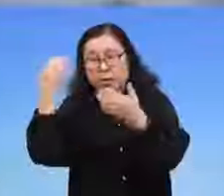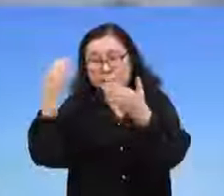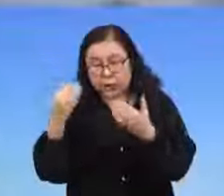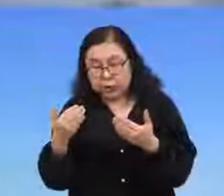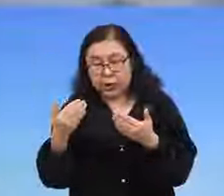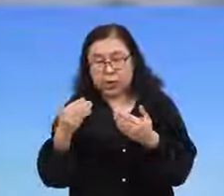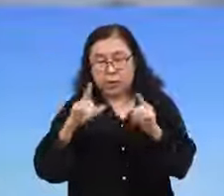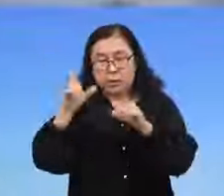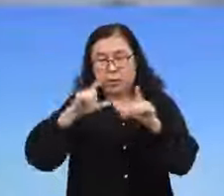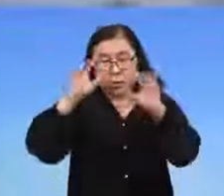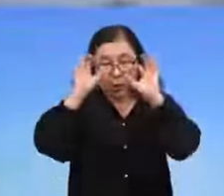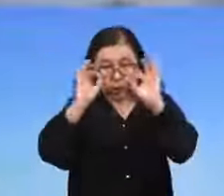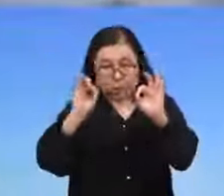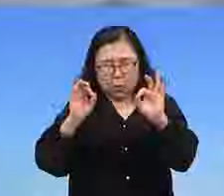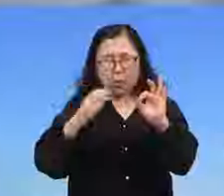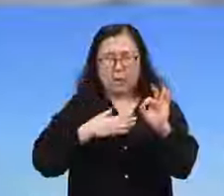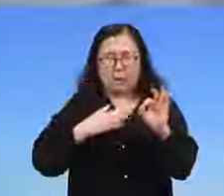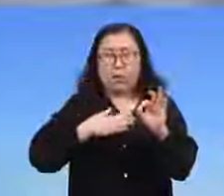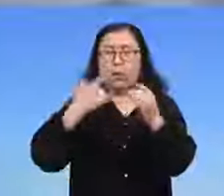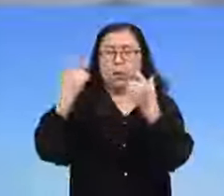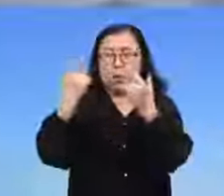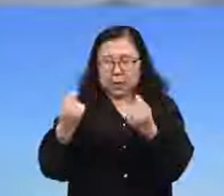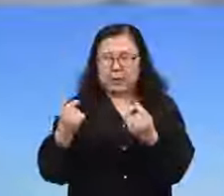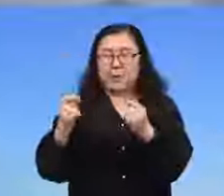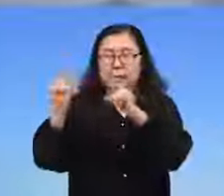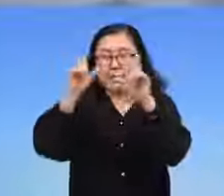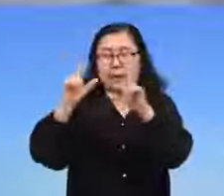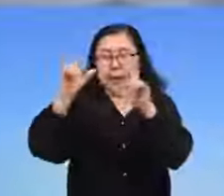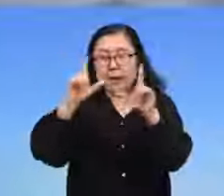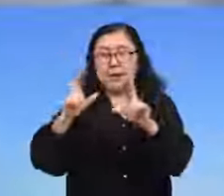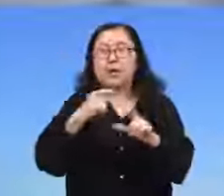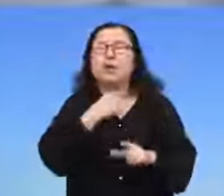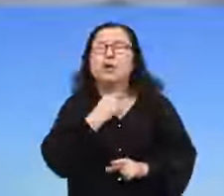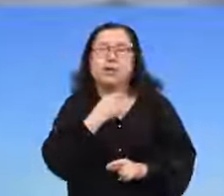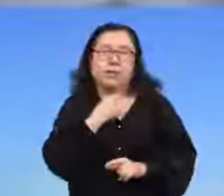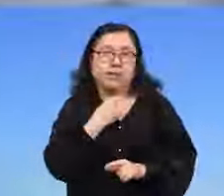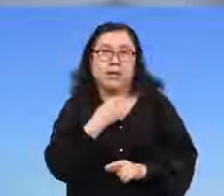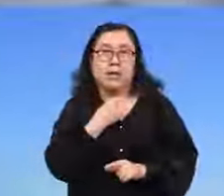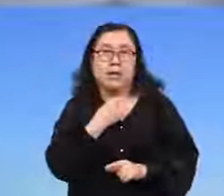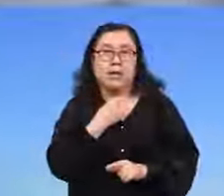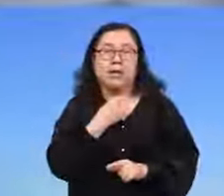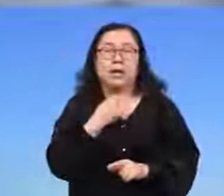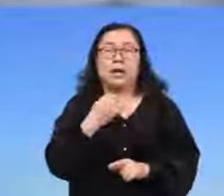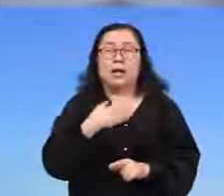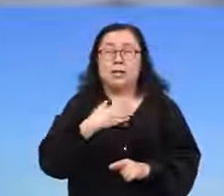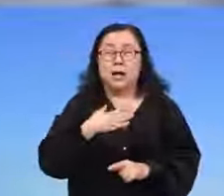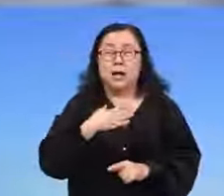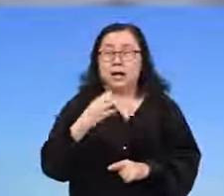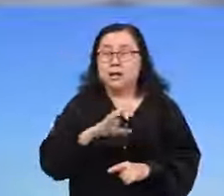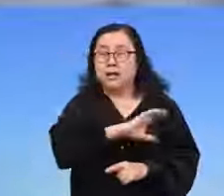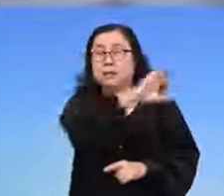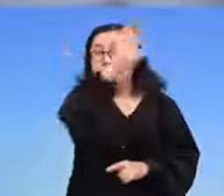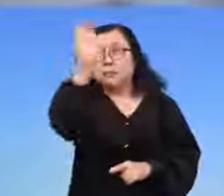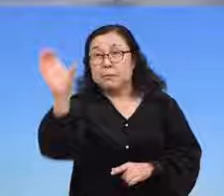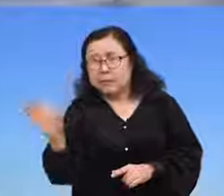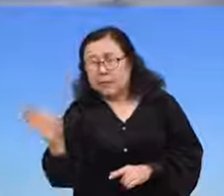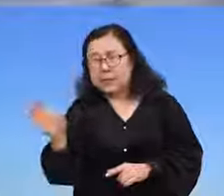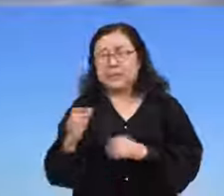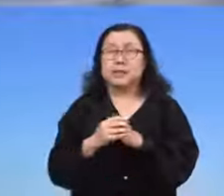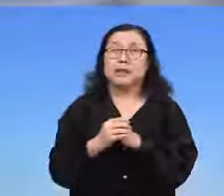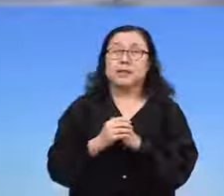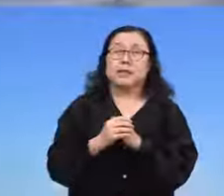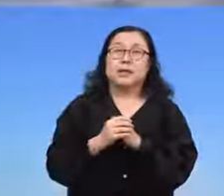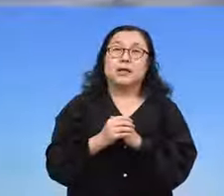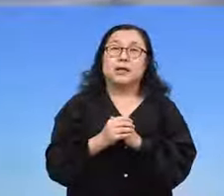삶을 살기를 원합니다. 여러분, 성탄절의 기쁨을 어디서 찾는 겁니까? 바로 그 가이드가 되시는 주님이 이 땅에